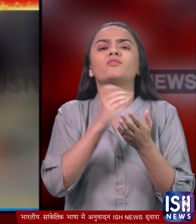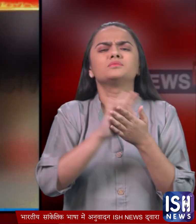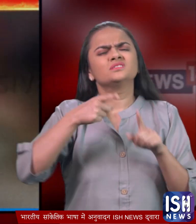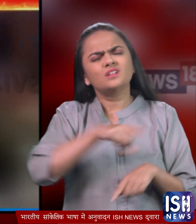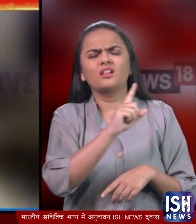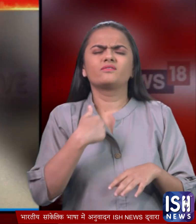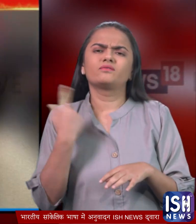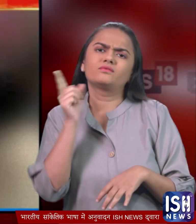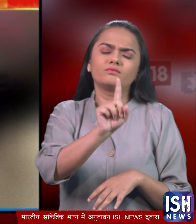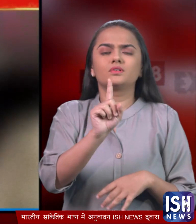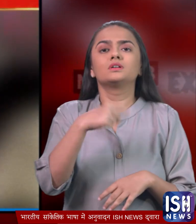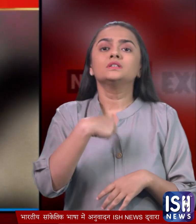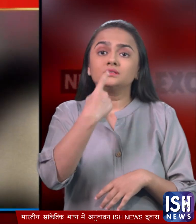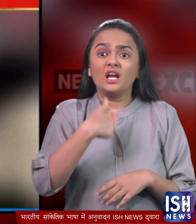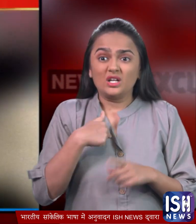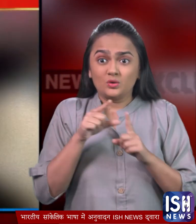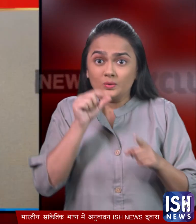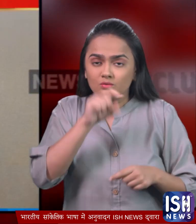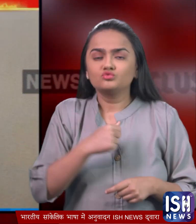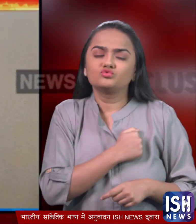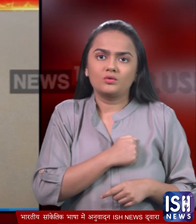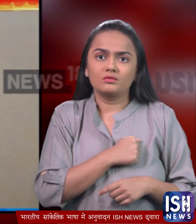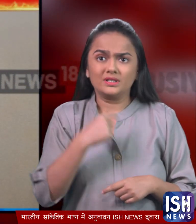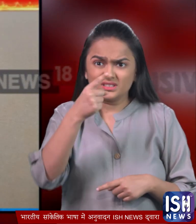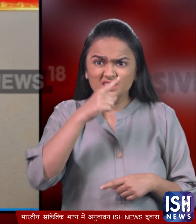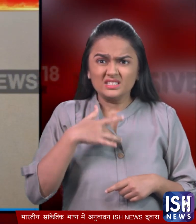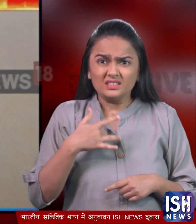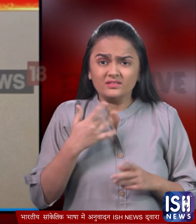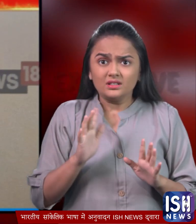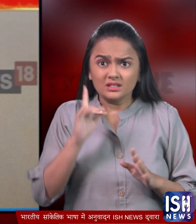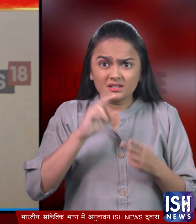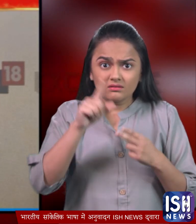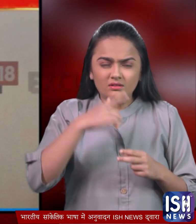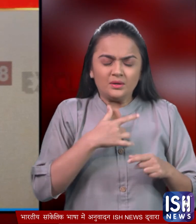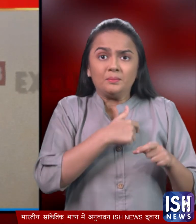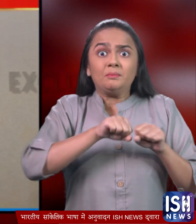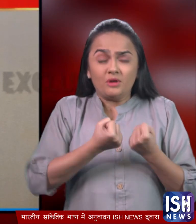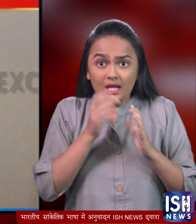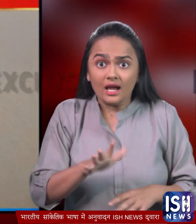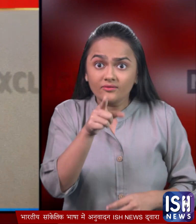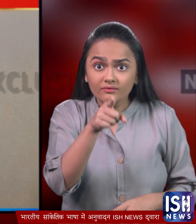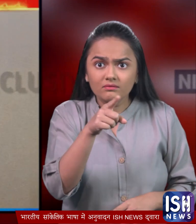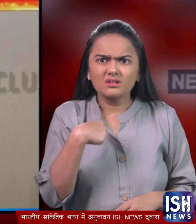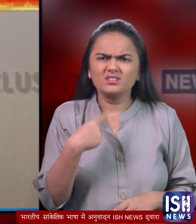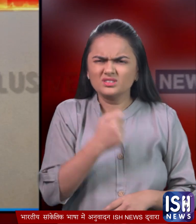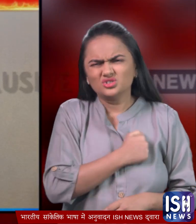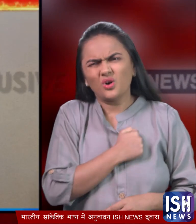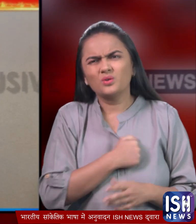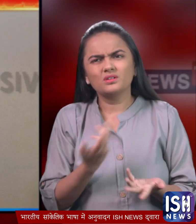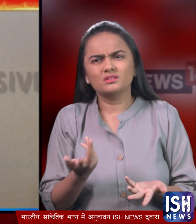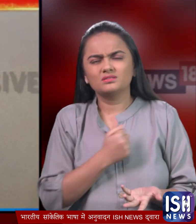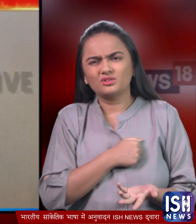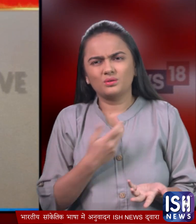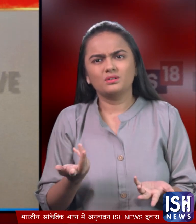खुद सामने आए और अपनी हरकत के लिए उन्होंने माफी मांग ली। अगर आपको सच्ची में ठेस पहुंची, हर्ट हुए हैं, माफ करो ना,